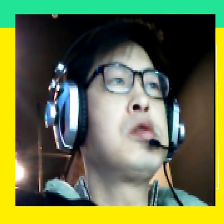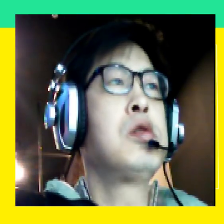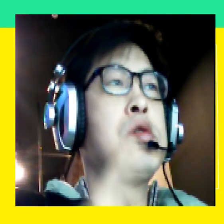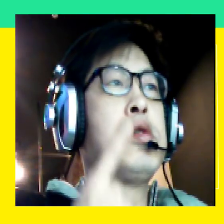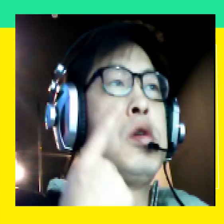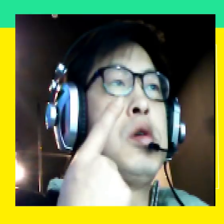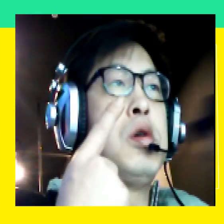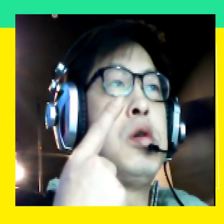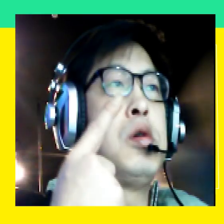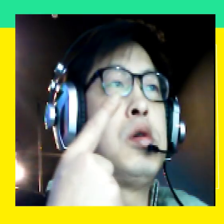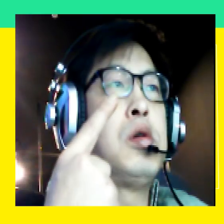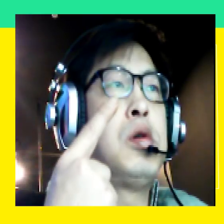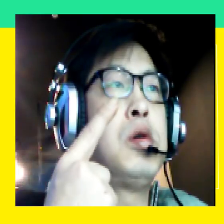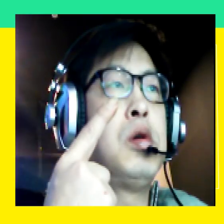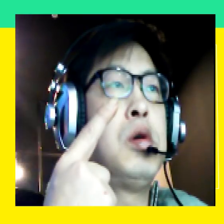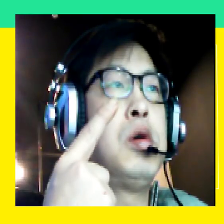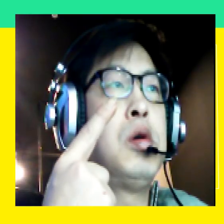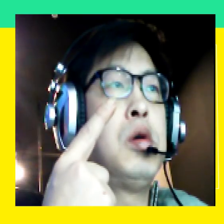1000은